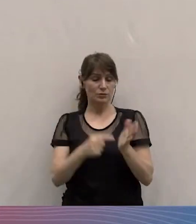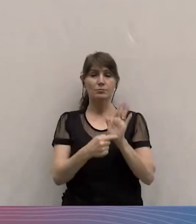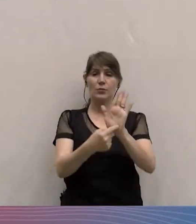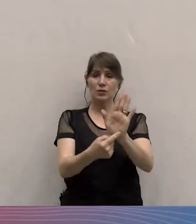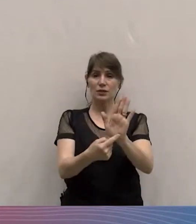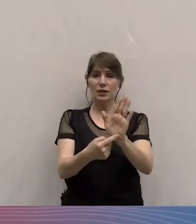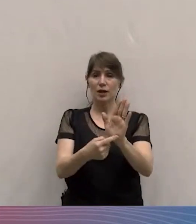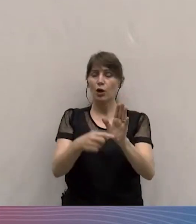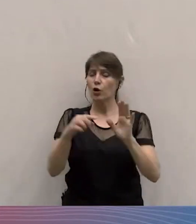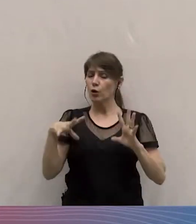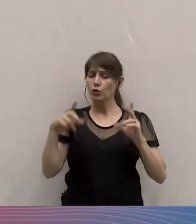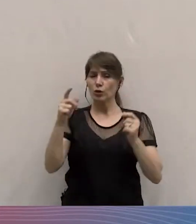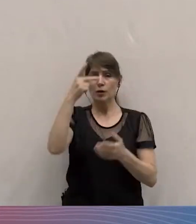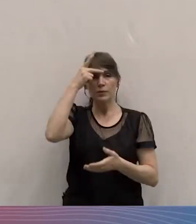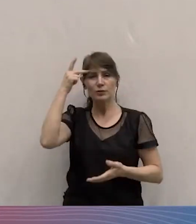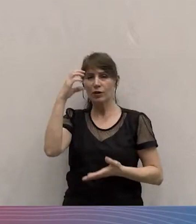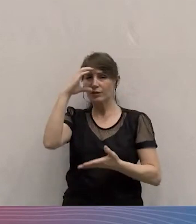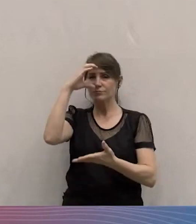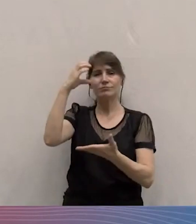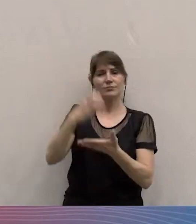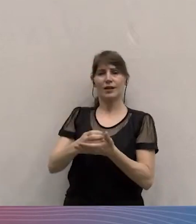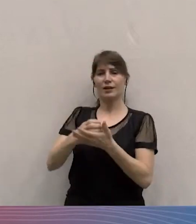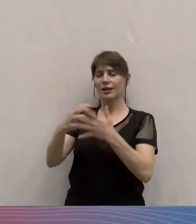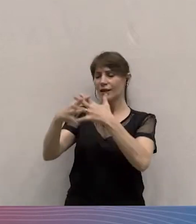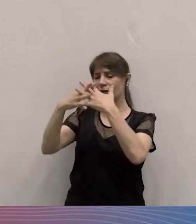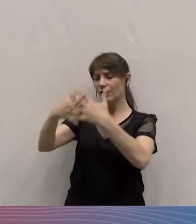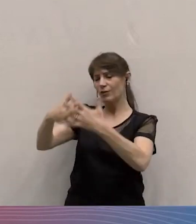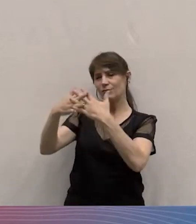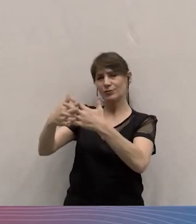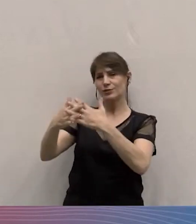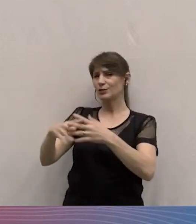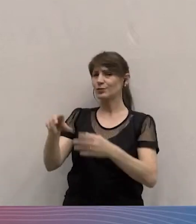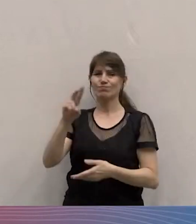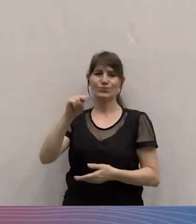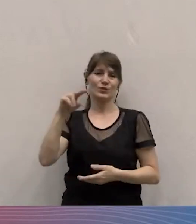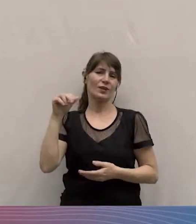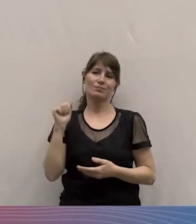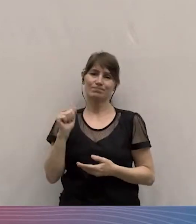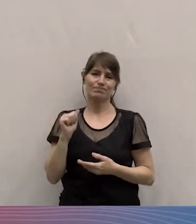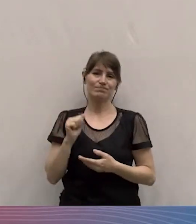todo aquele que nele crê não será confundido.